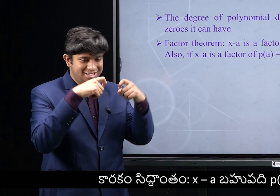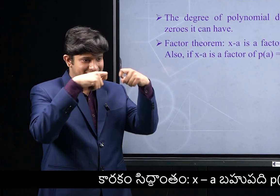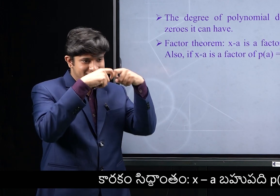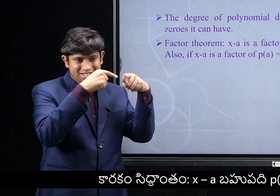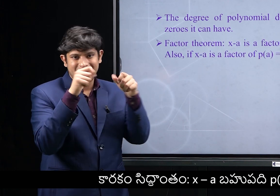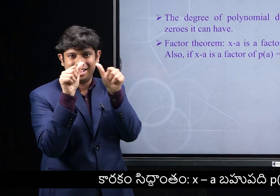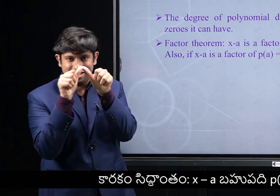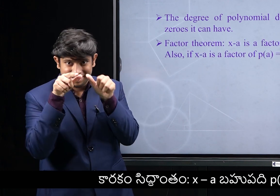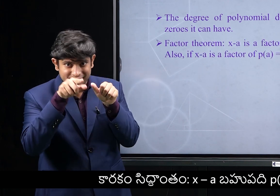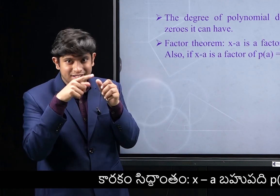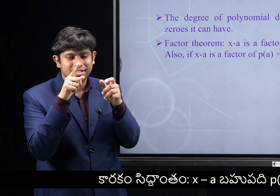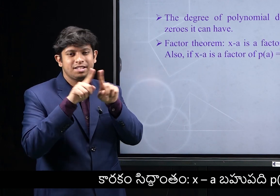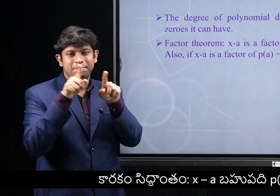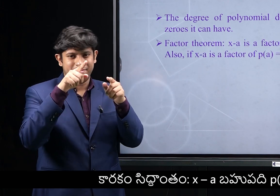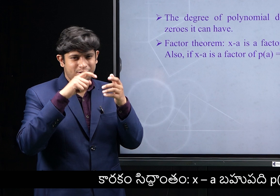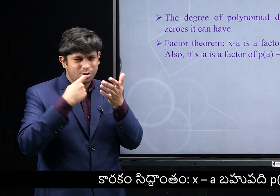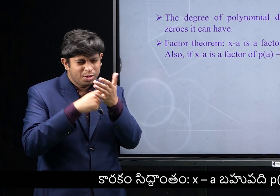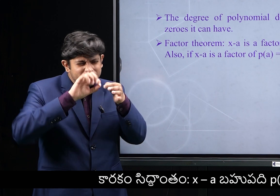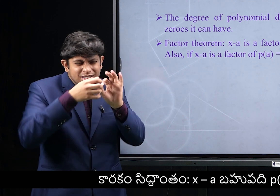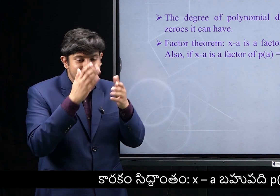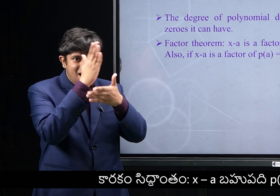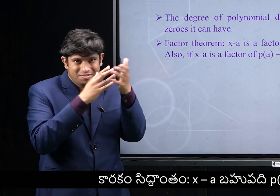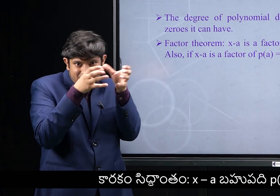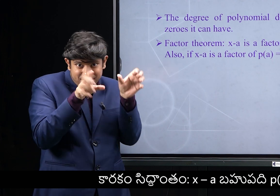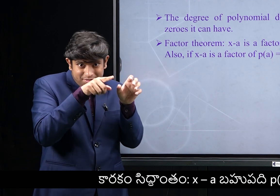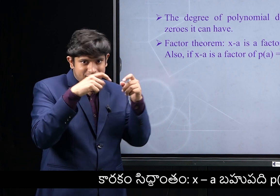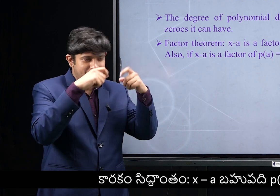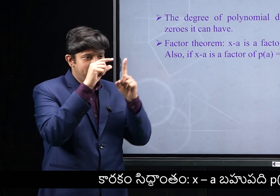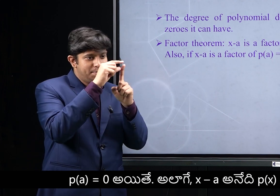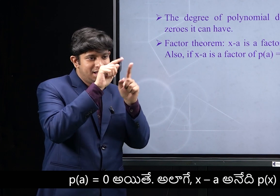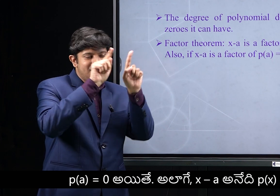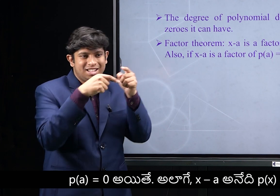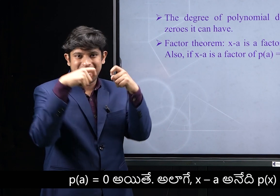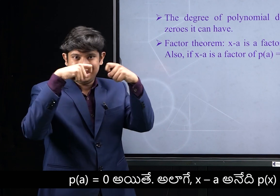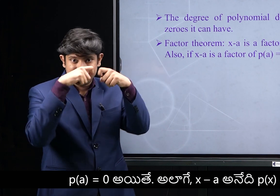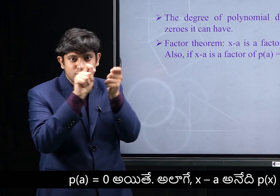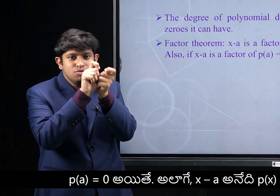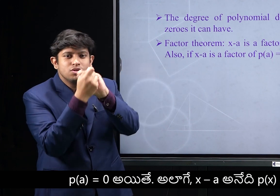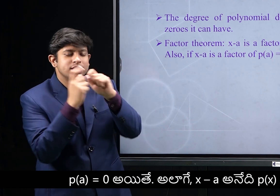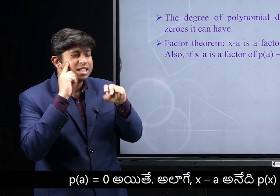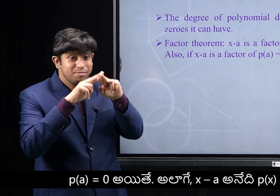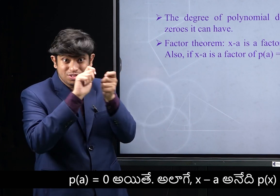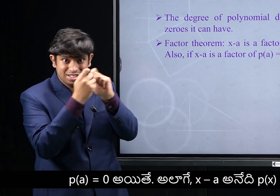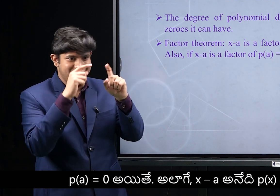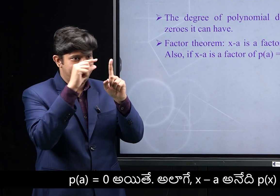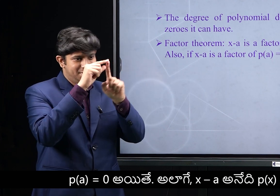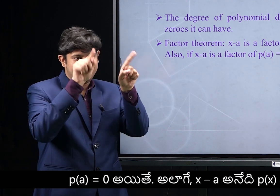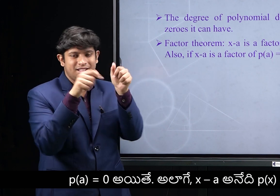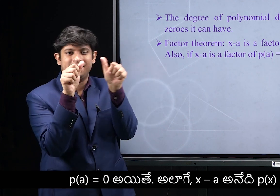కారకం సిద్ధాంతం: బహుపది p × x యొక్క కారకం. p × a 0 అయితే, అలాగే x -